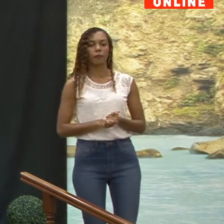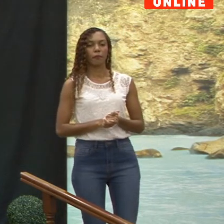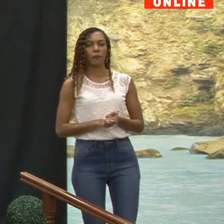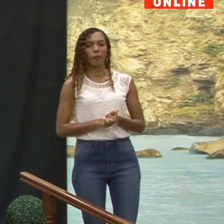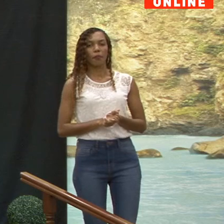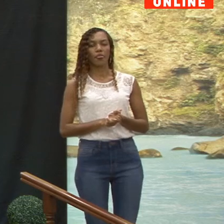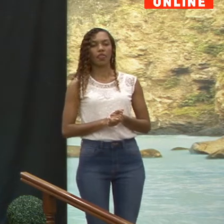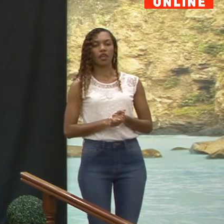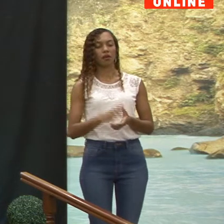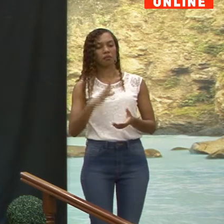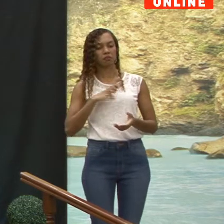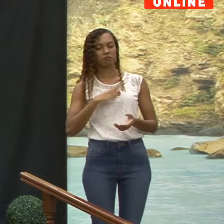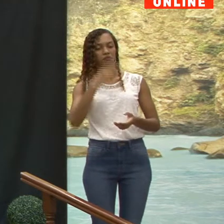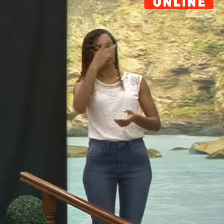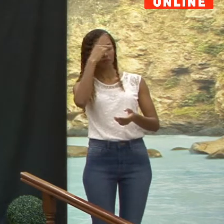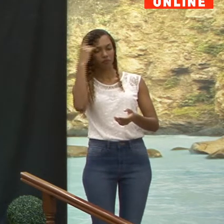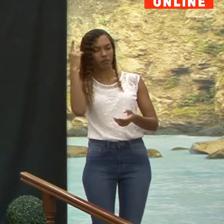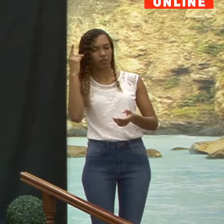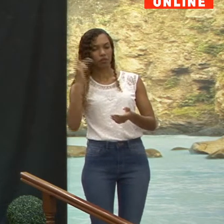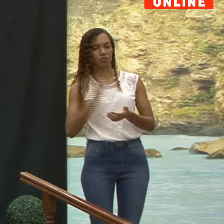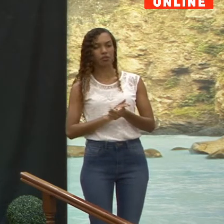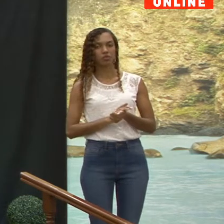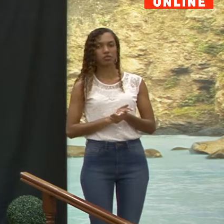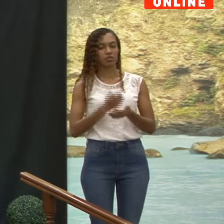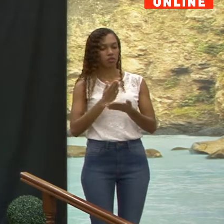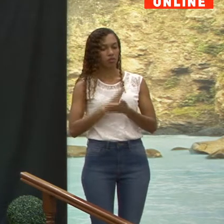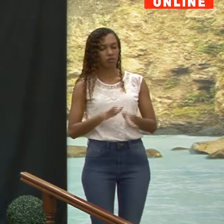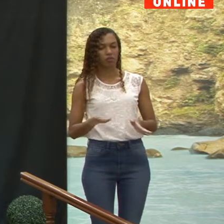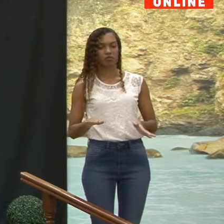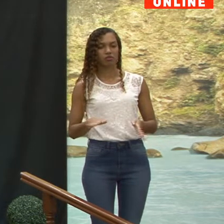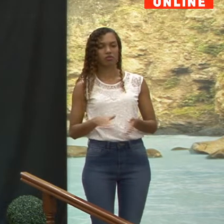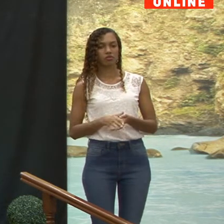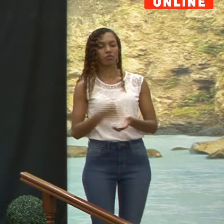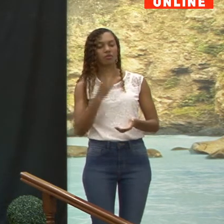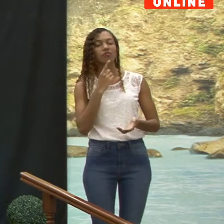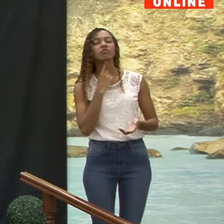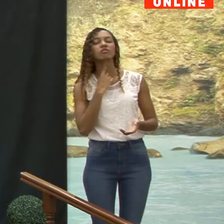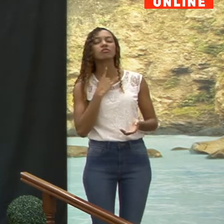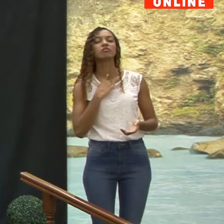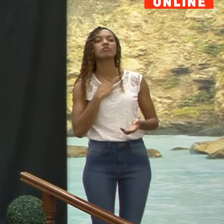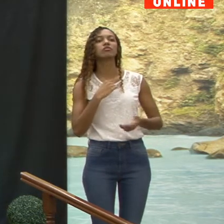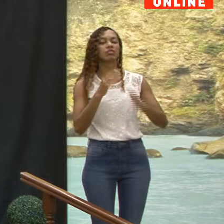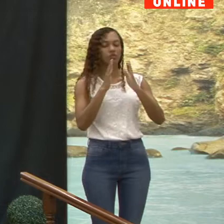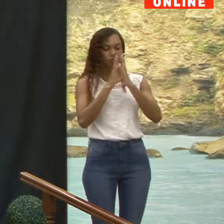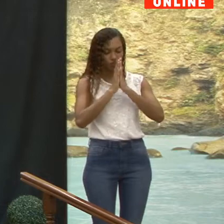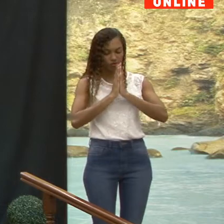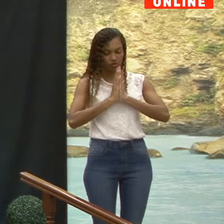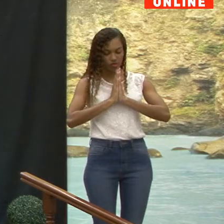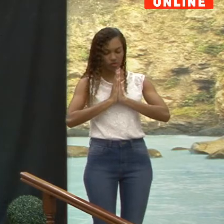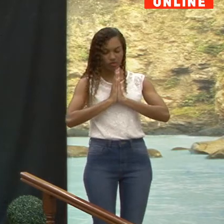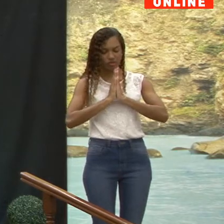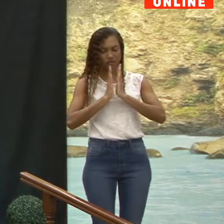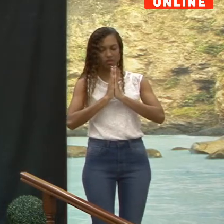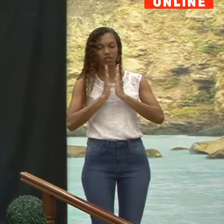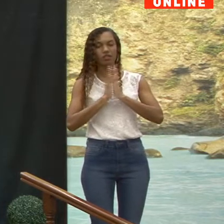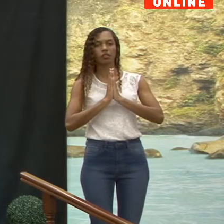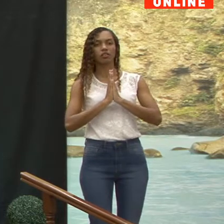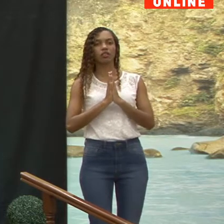Tem pessoas que perdeu a vontade de orar. Tem pessoas que já se entregou.